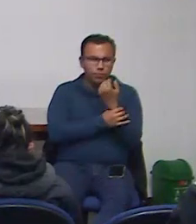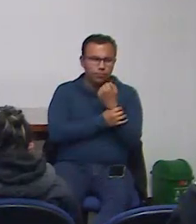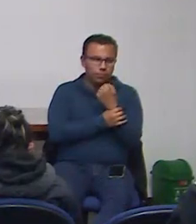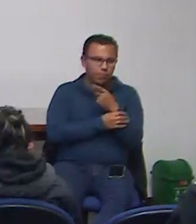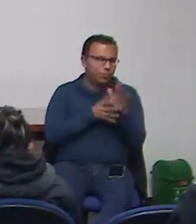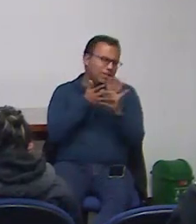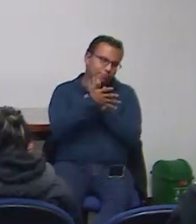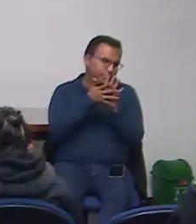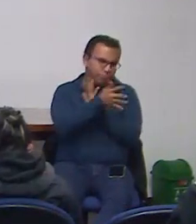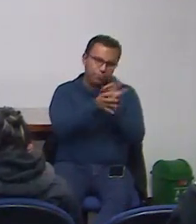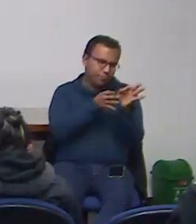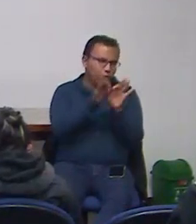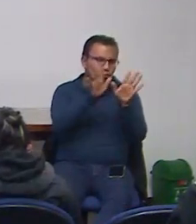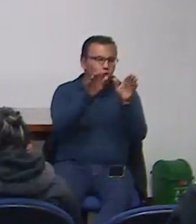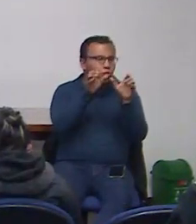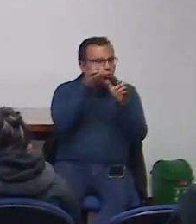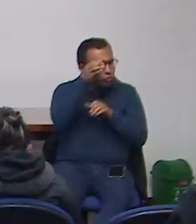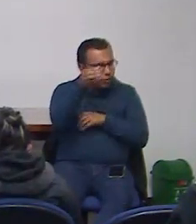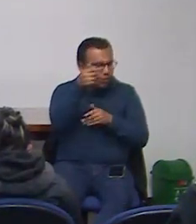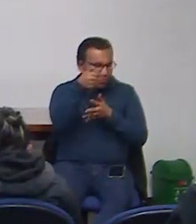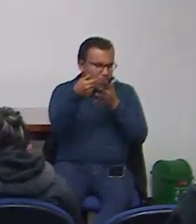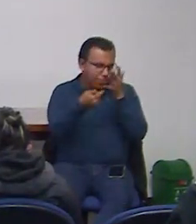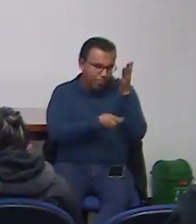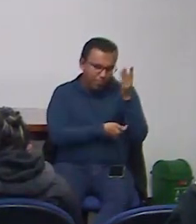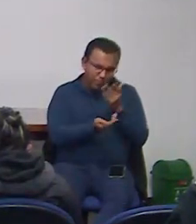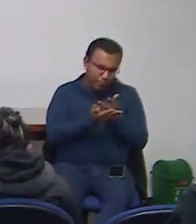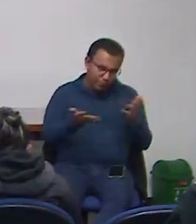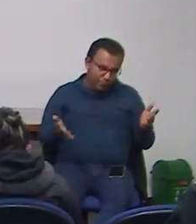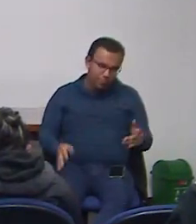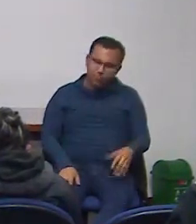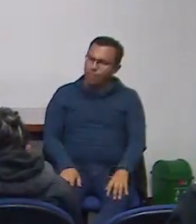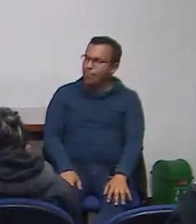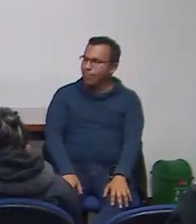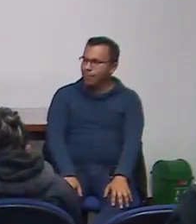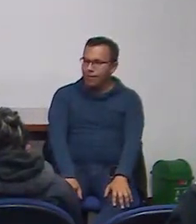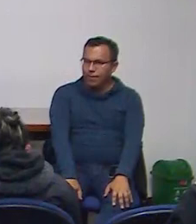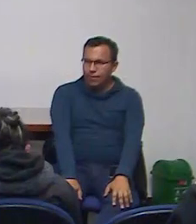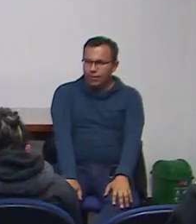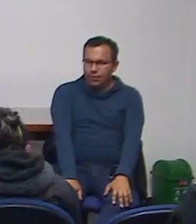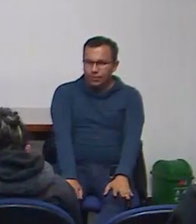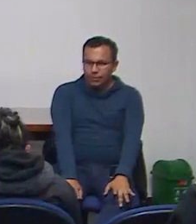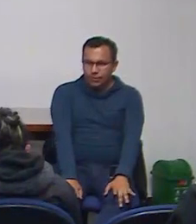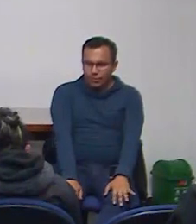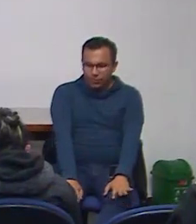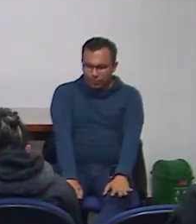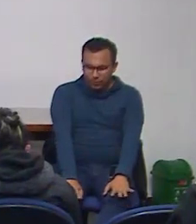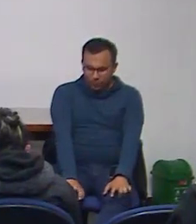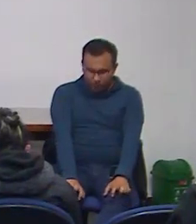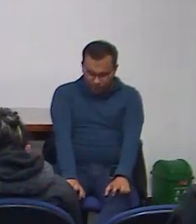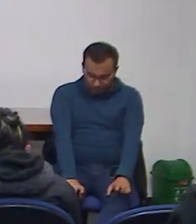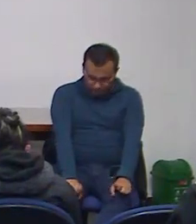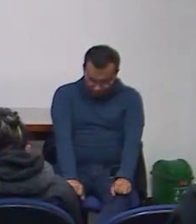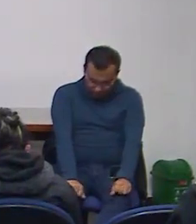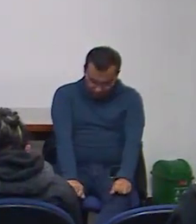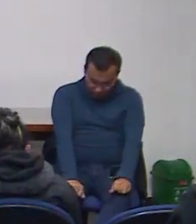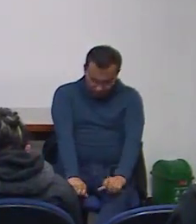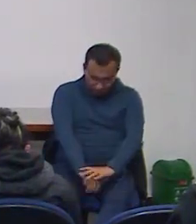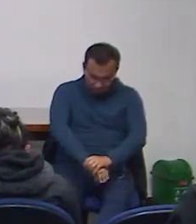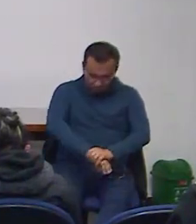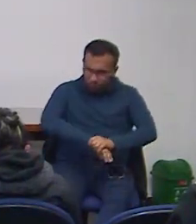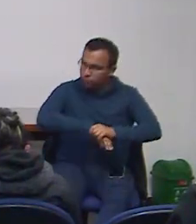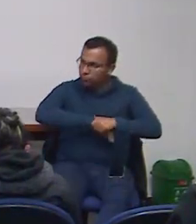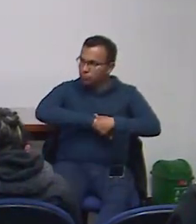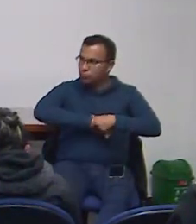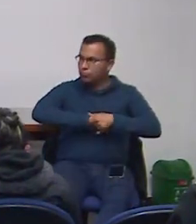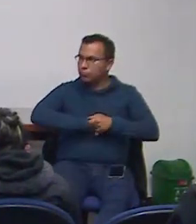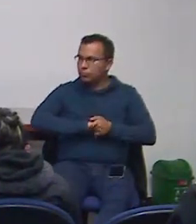eh Por lo menos conceptual levantados digamos que ahí sí la articulación la podemos hacer desde la línea hay varios proyectos aquí mis